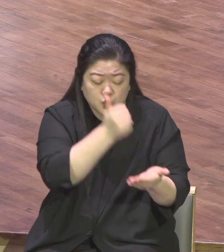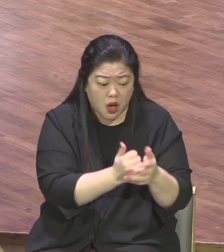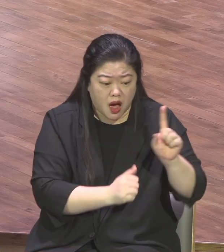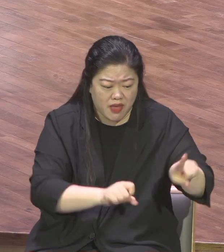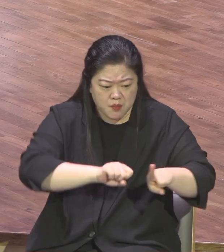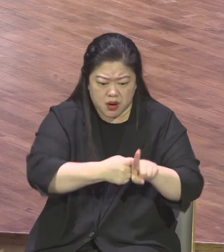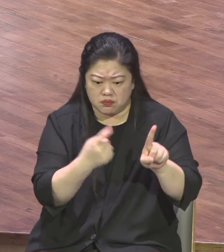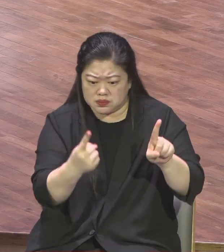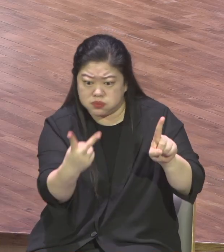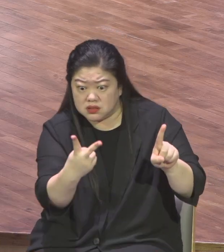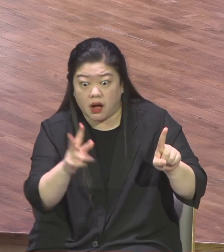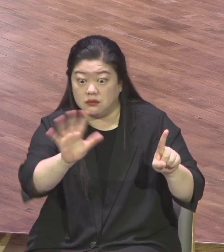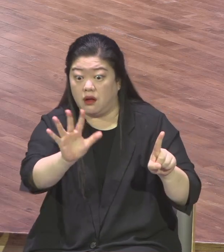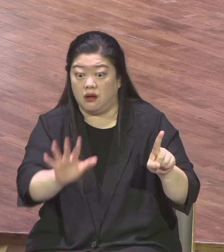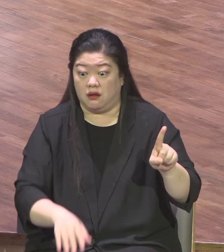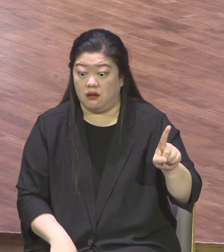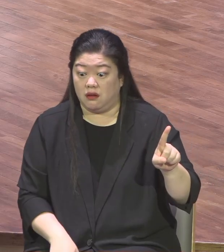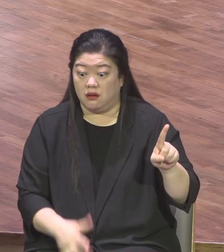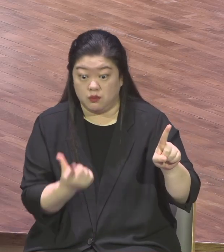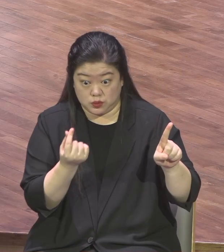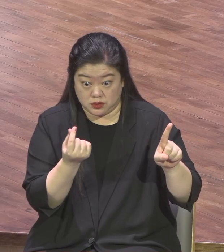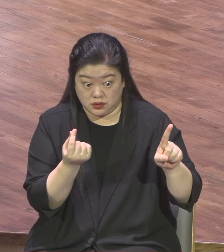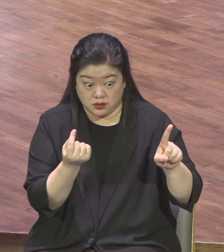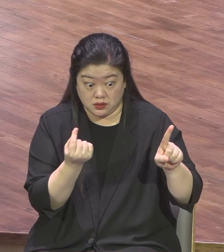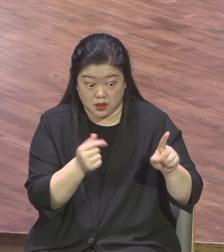십자가에서 예수님 우리 죄를 대신 다 해결했는데